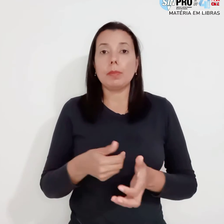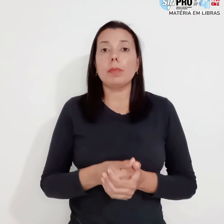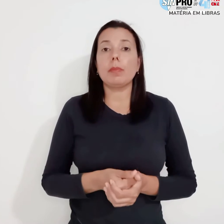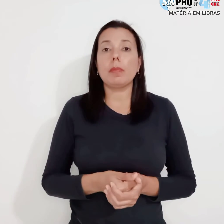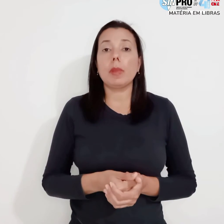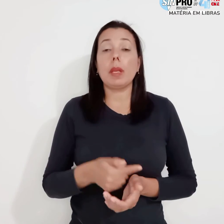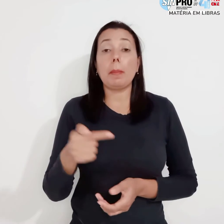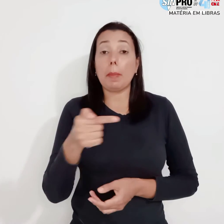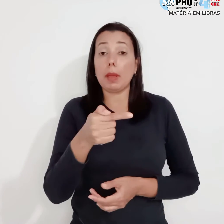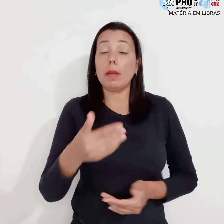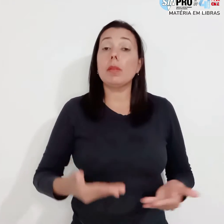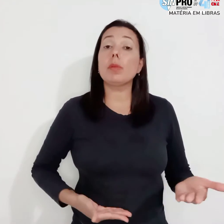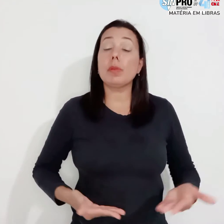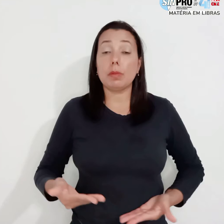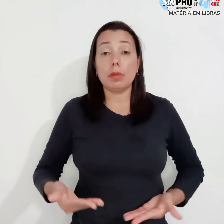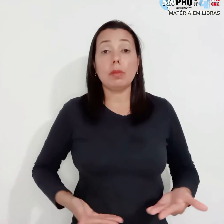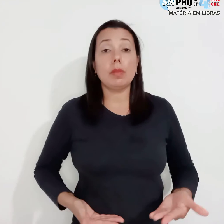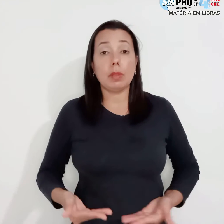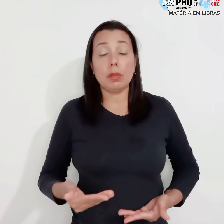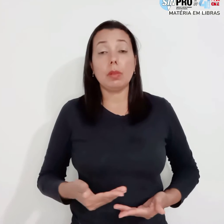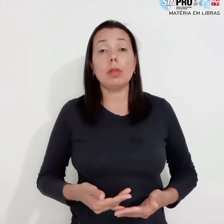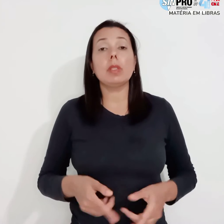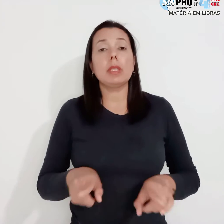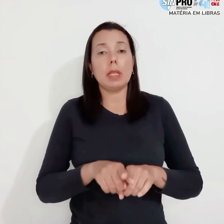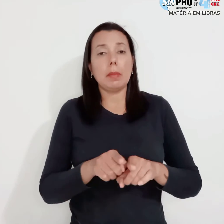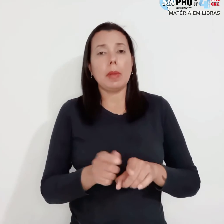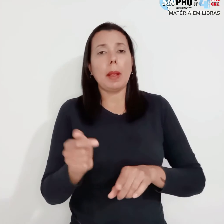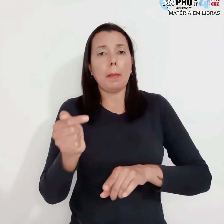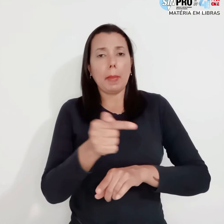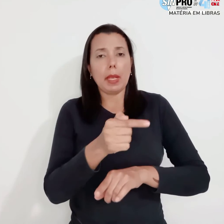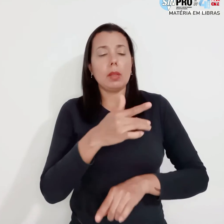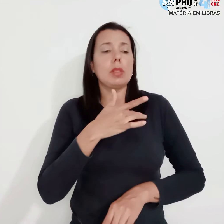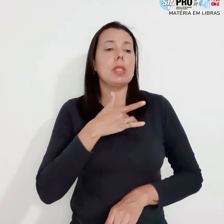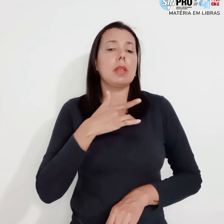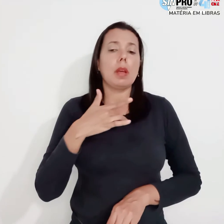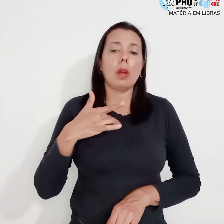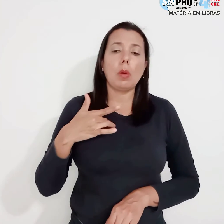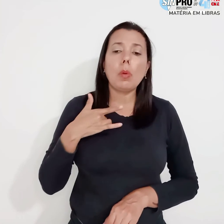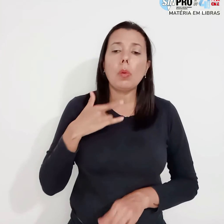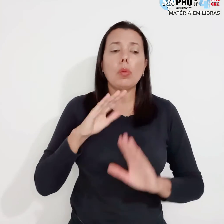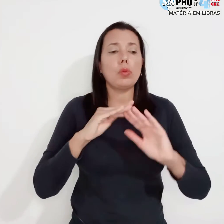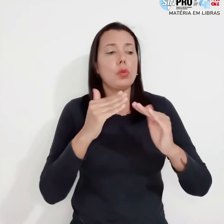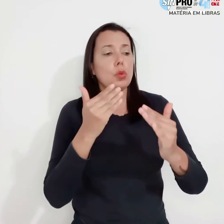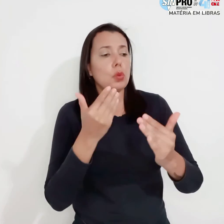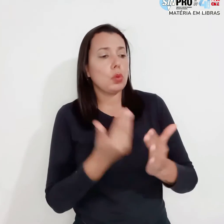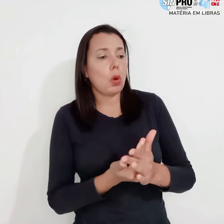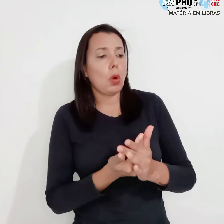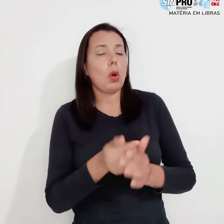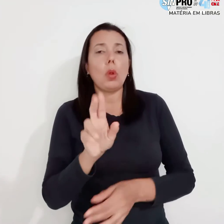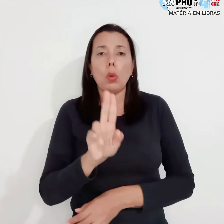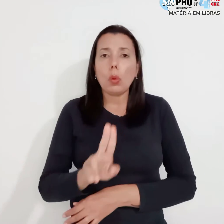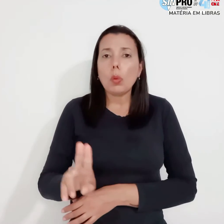Menos servidores são menos postos de saúde, escolas,